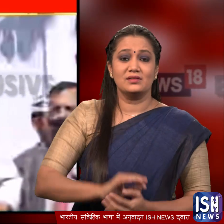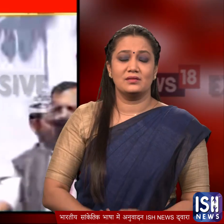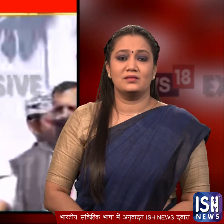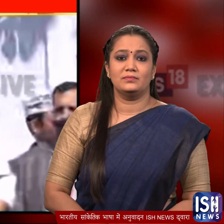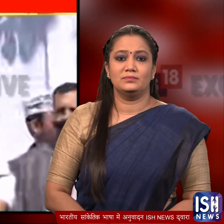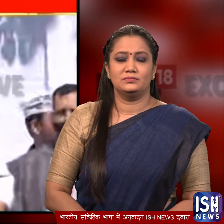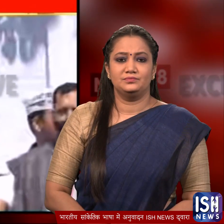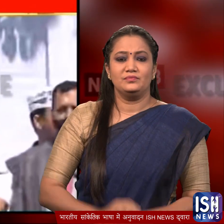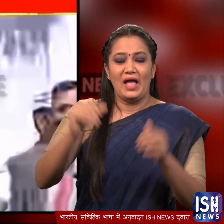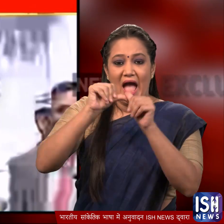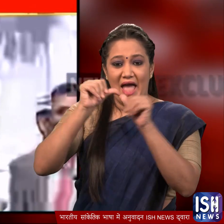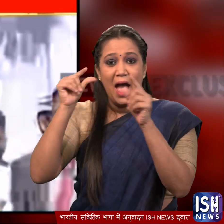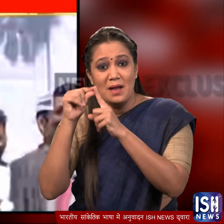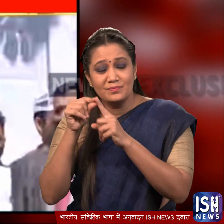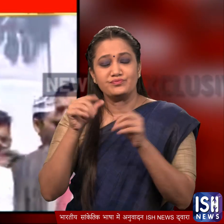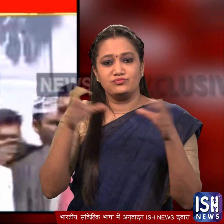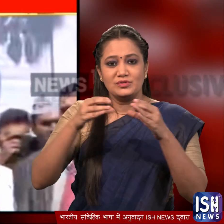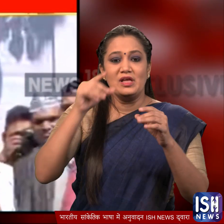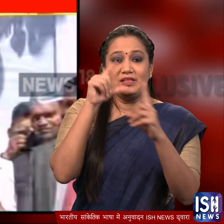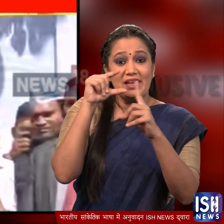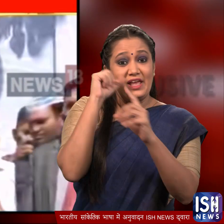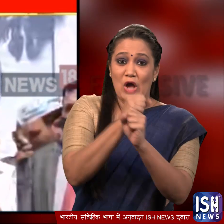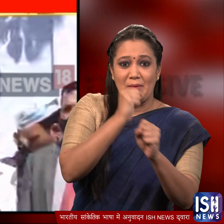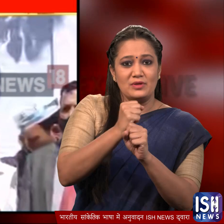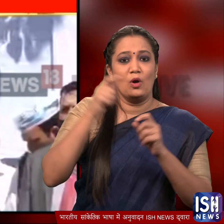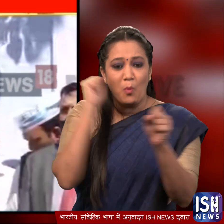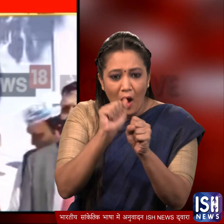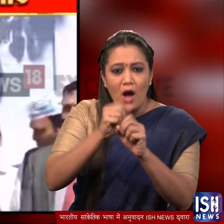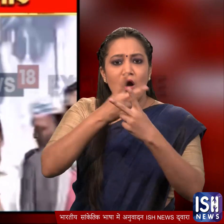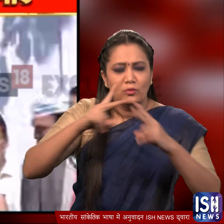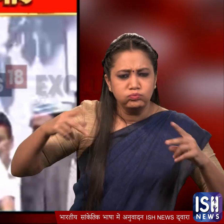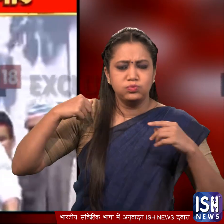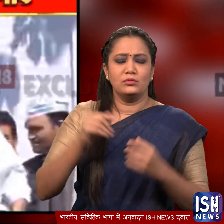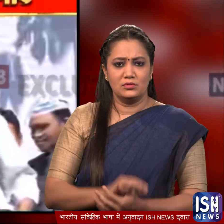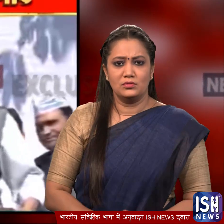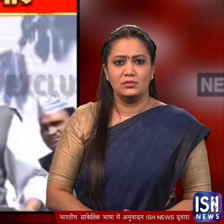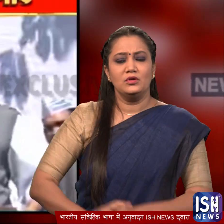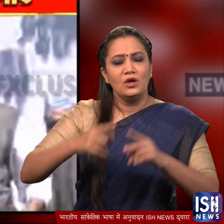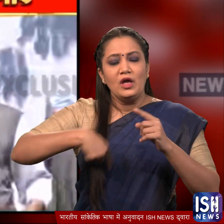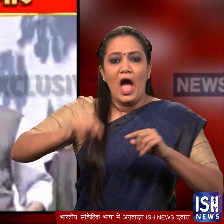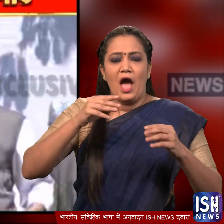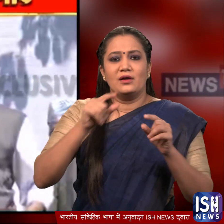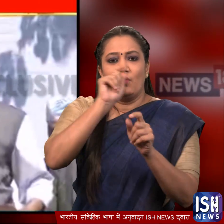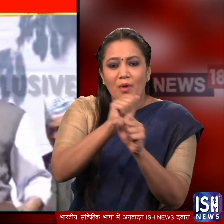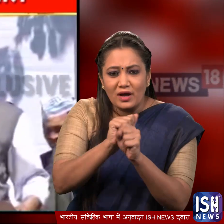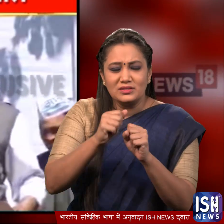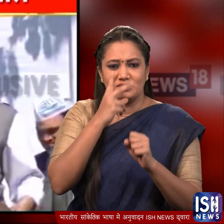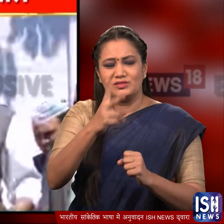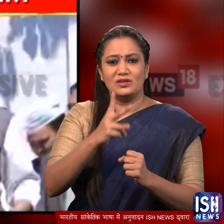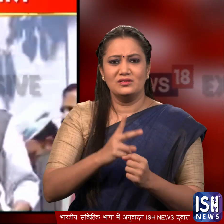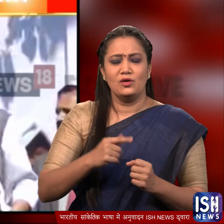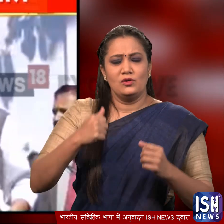जनता ने आम आदमी पार्टी की दिल्ली सरकार जो काम कर रही है उस काम